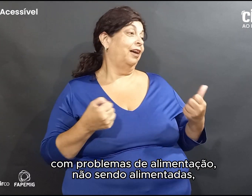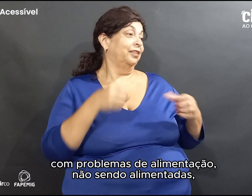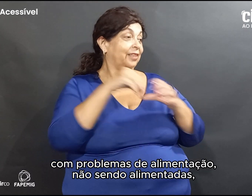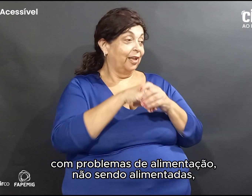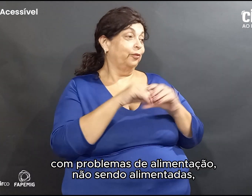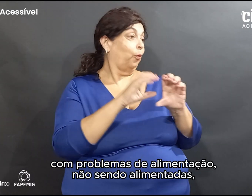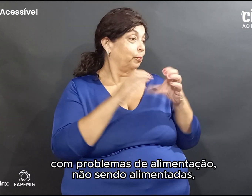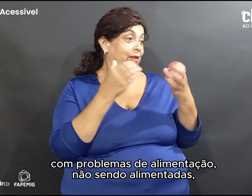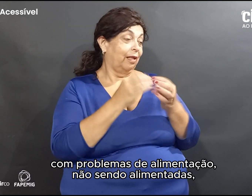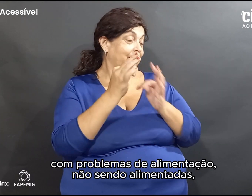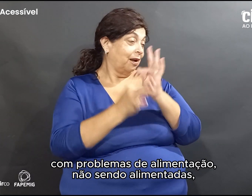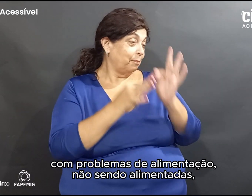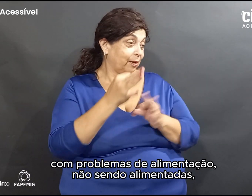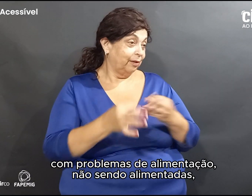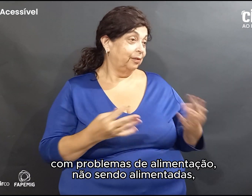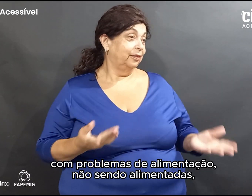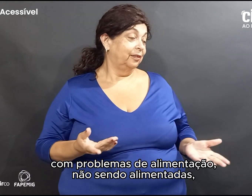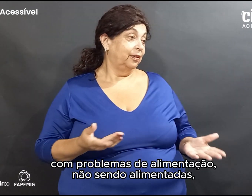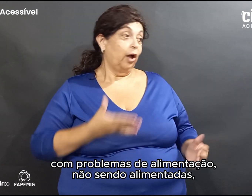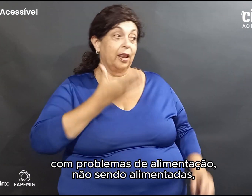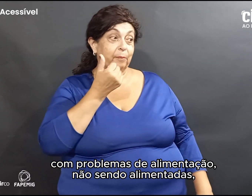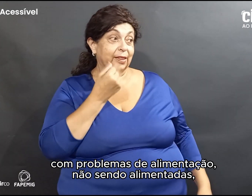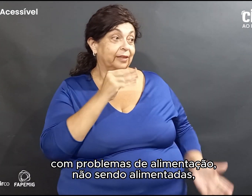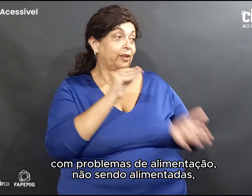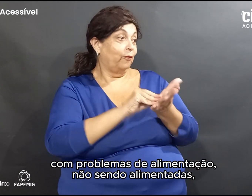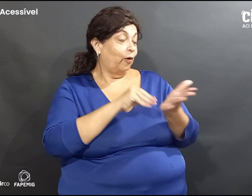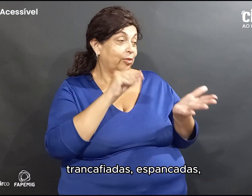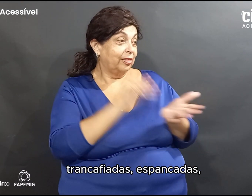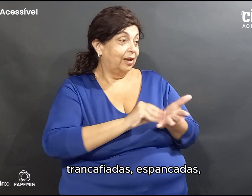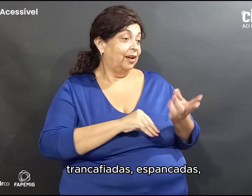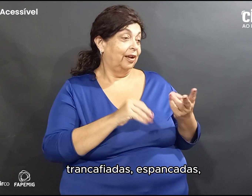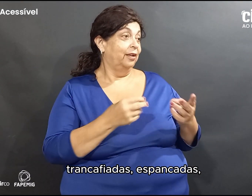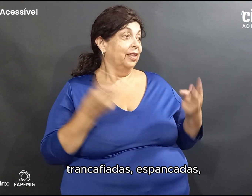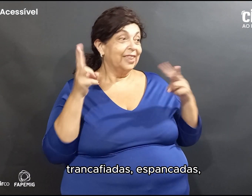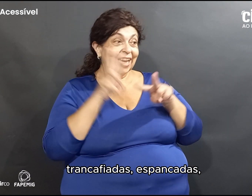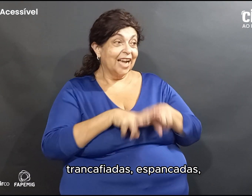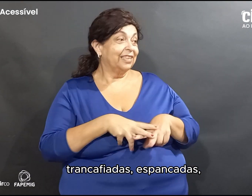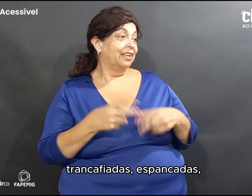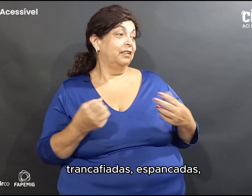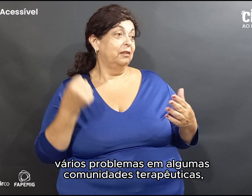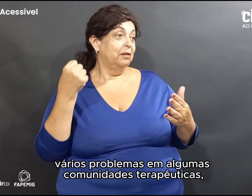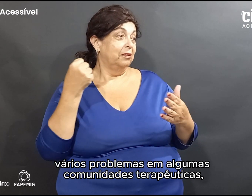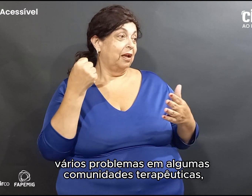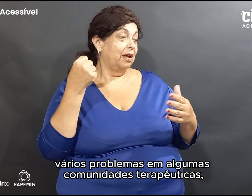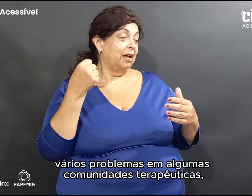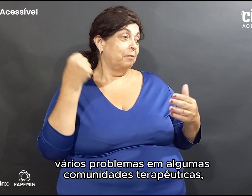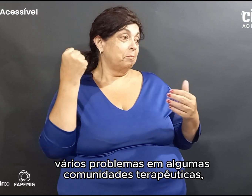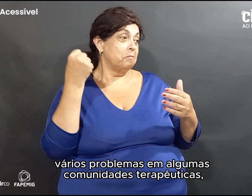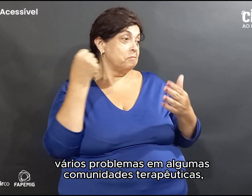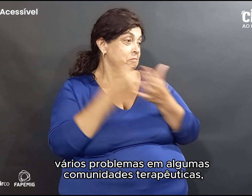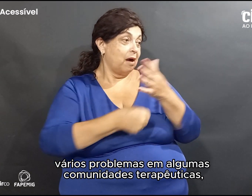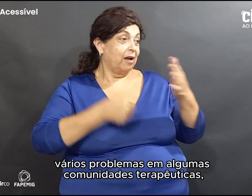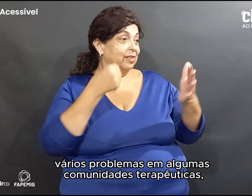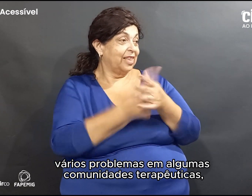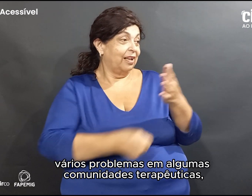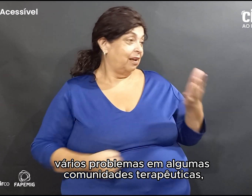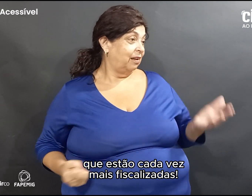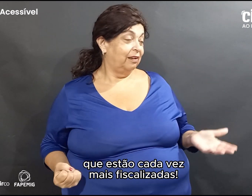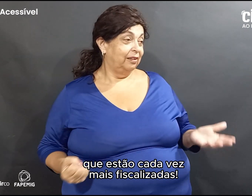né, de alimentação, não sendo alimentadas, trancafiadas, espancadas, vários problemas em algumas comunidades terapêuticas que estão cada